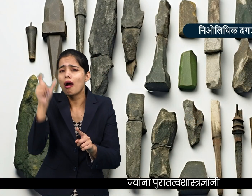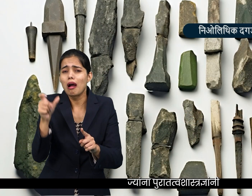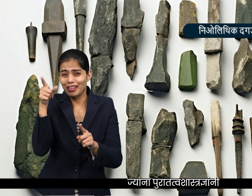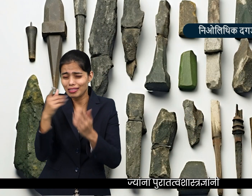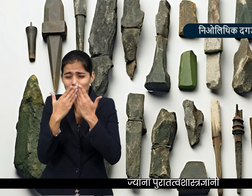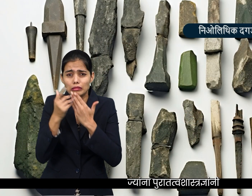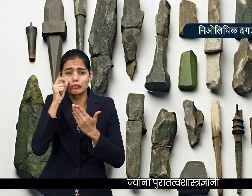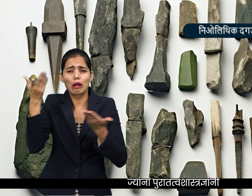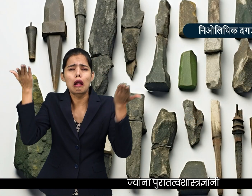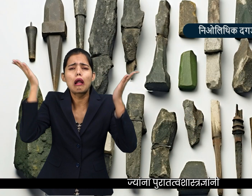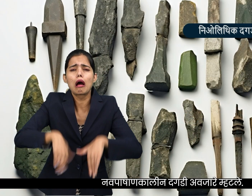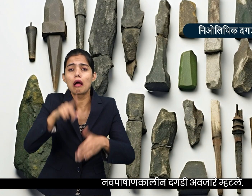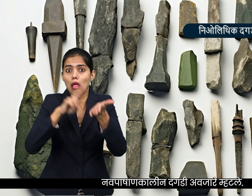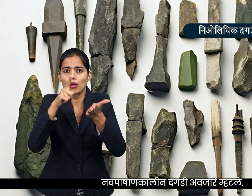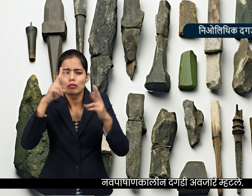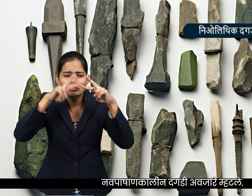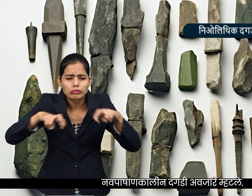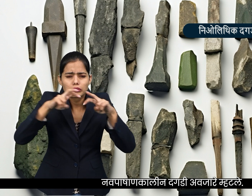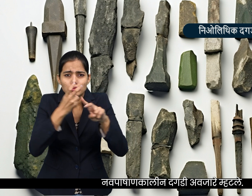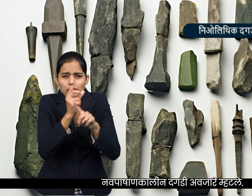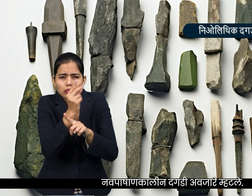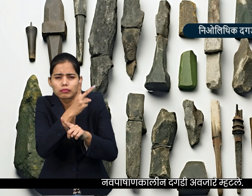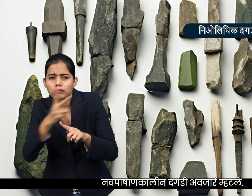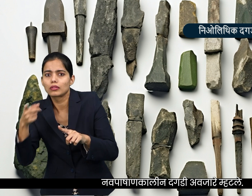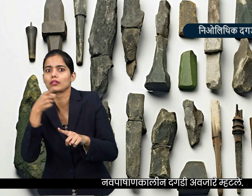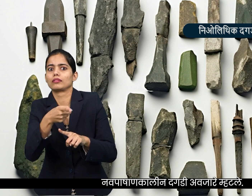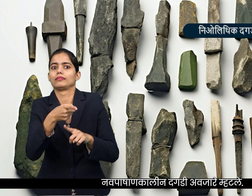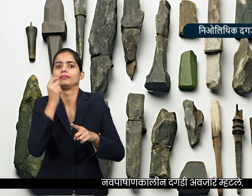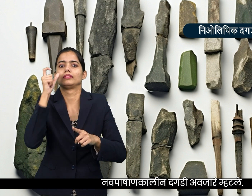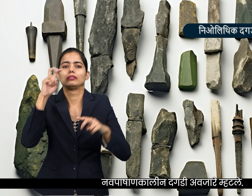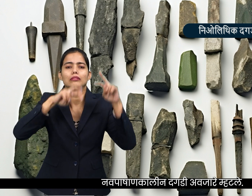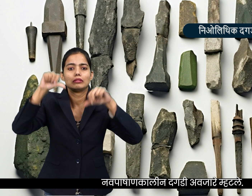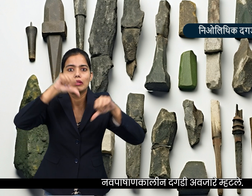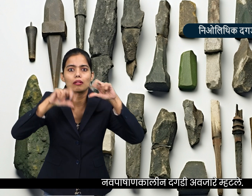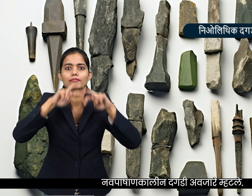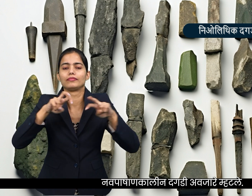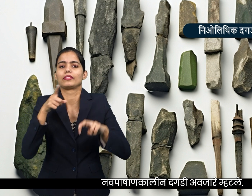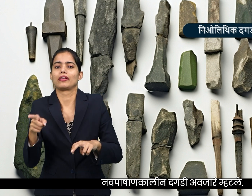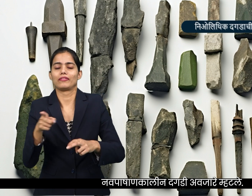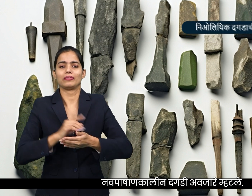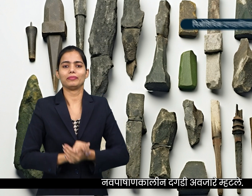ज्यांना पुरातत्व शास्त्रज्ञांनी नवपाषाणकालीन दगडी अवजारे म्हटले.